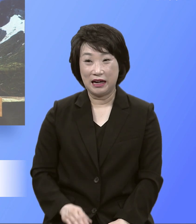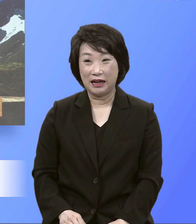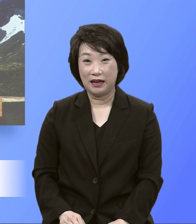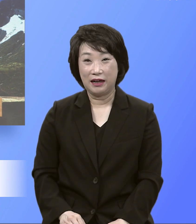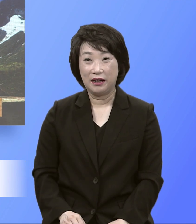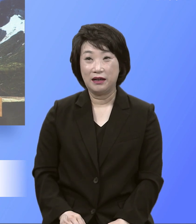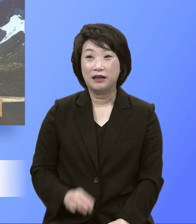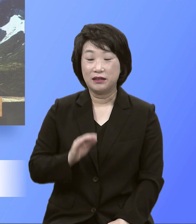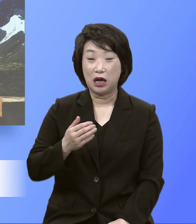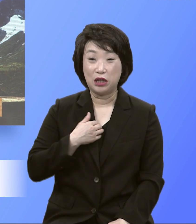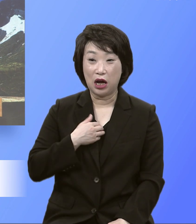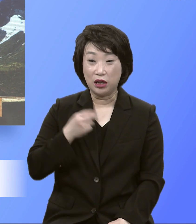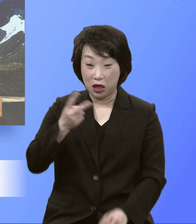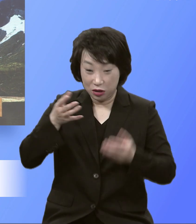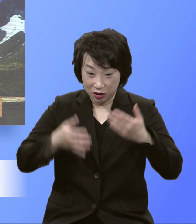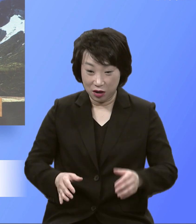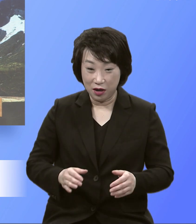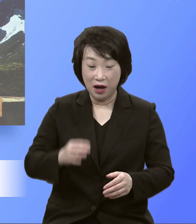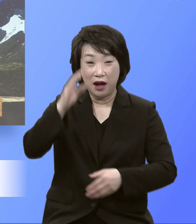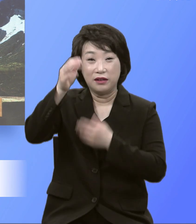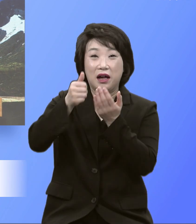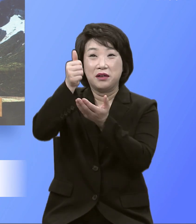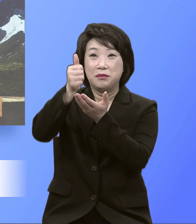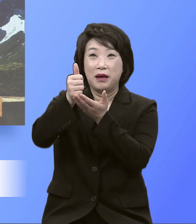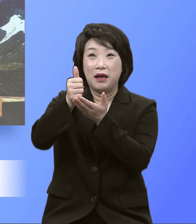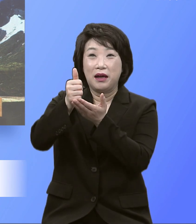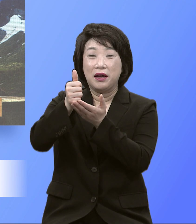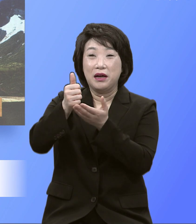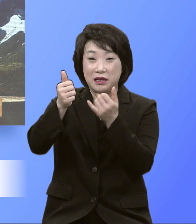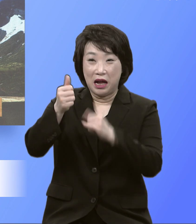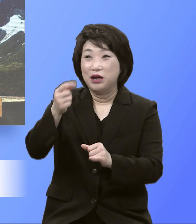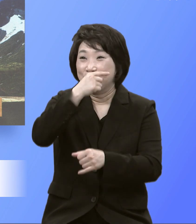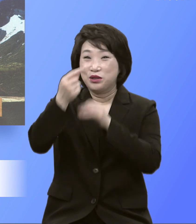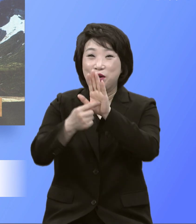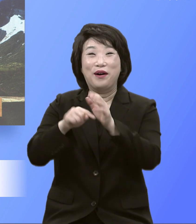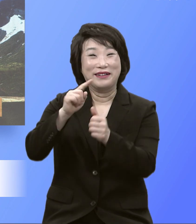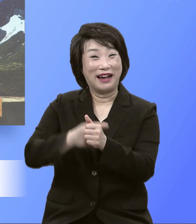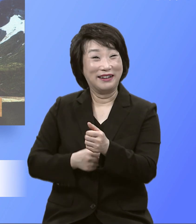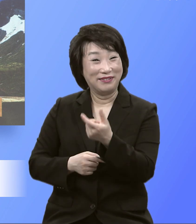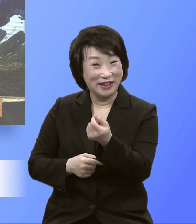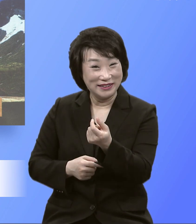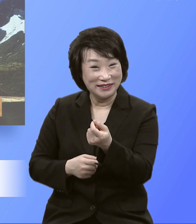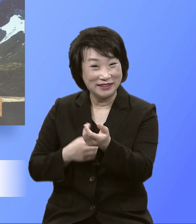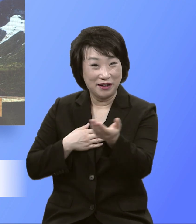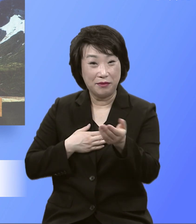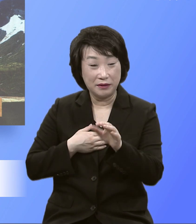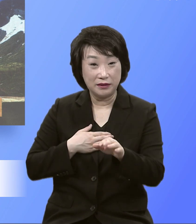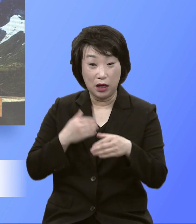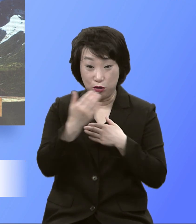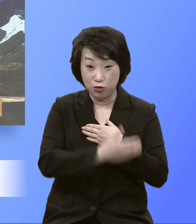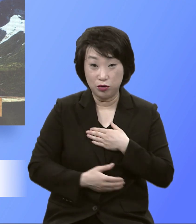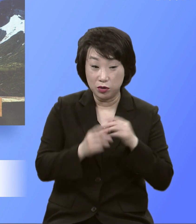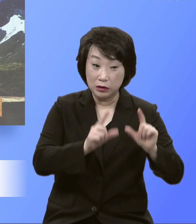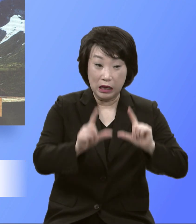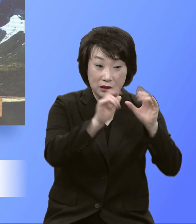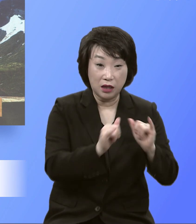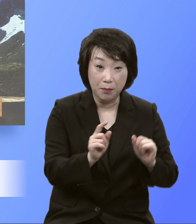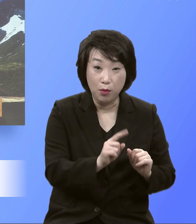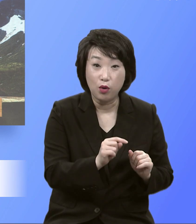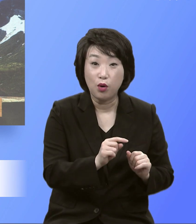자기가 거듭났으니 자기가 내 자식이라고 증거하는 것 당연하지 않겠어? 근데 육신으로 사는